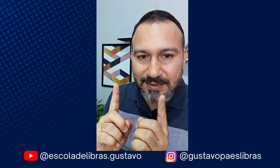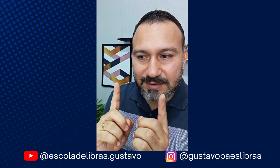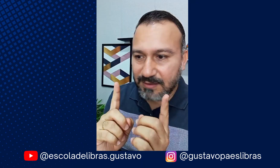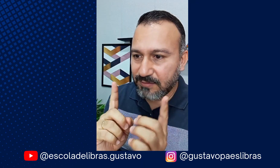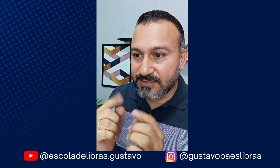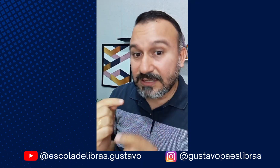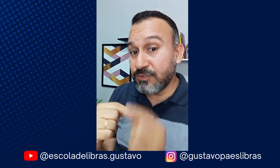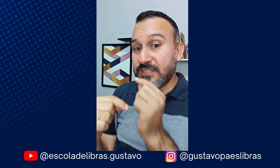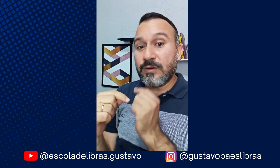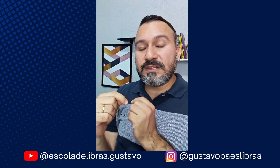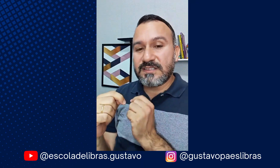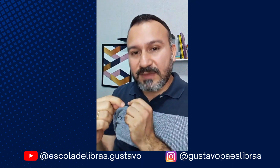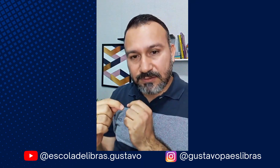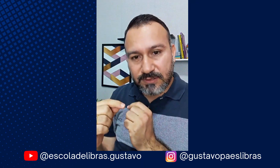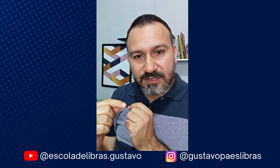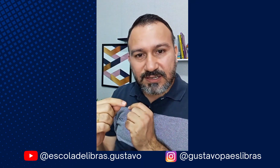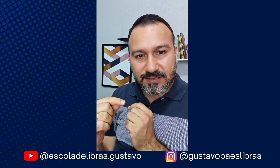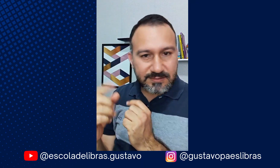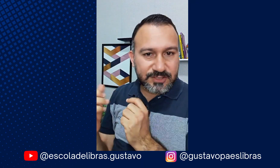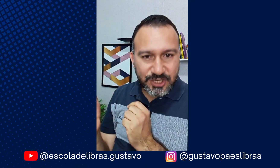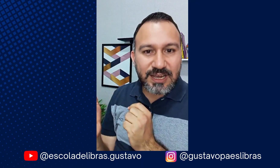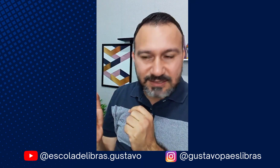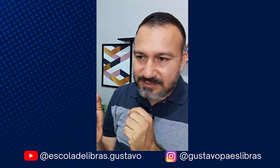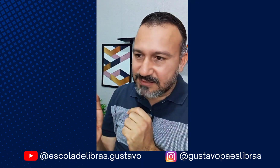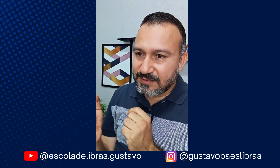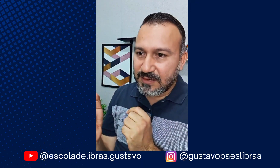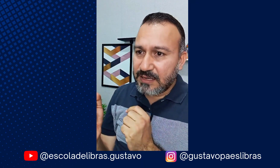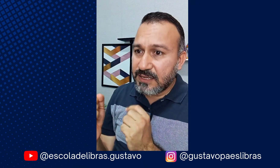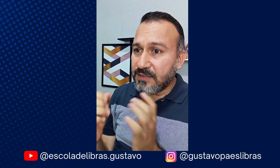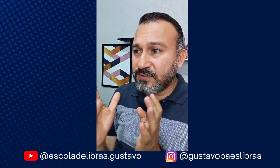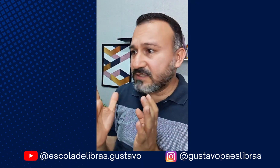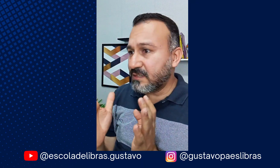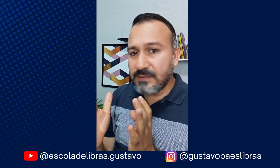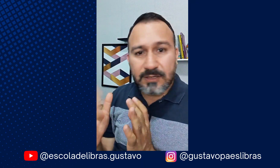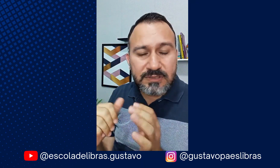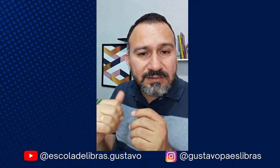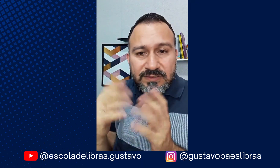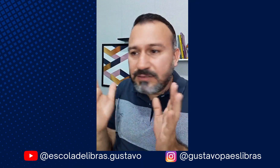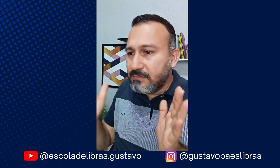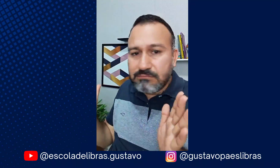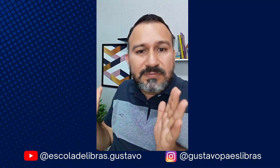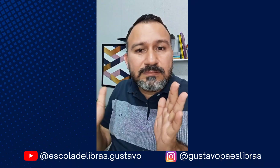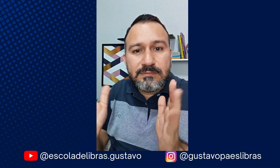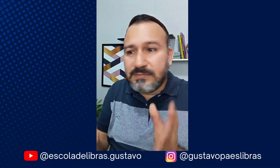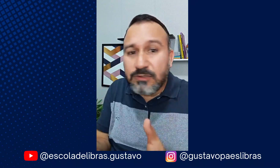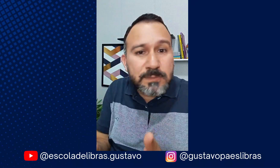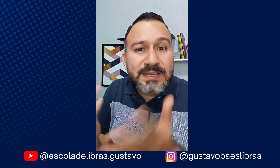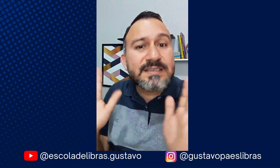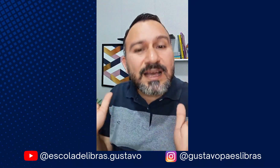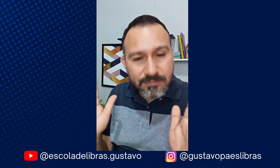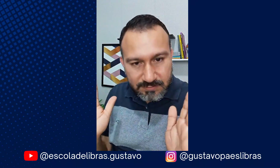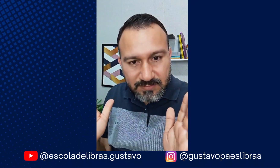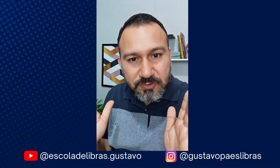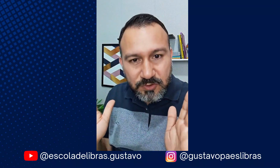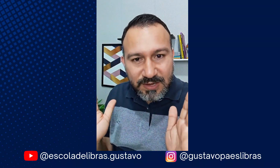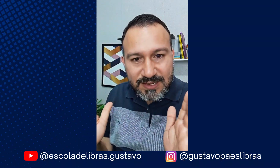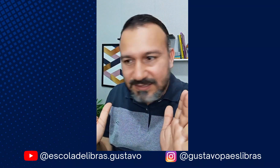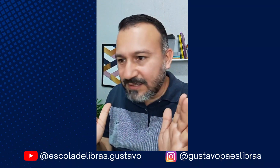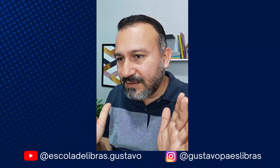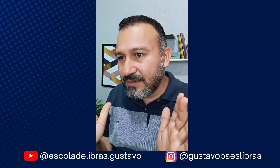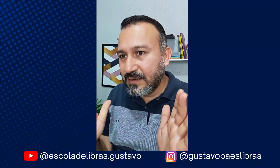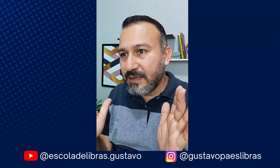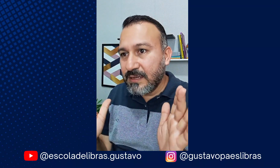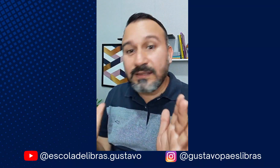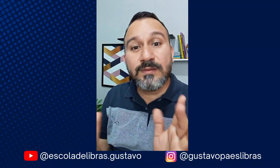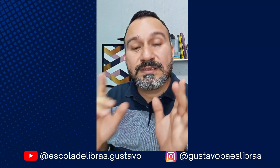que você não tinha conhecimento que iria chegar antes e que você não teve, não te passaram. Vamos colocar